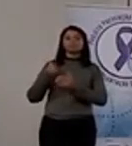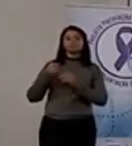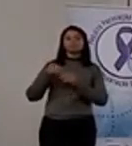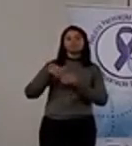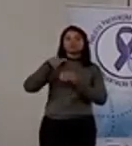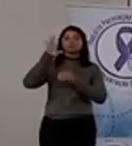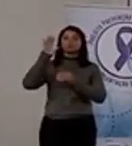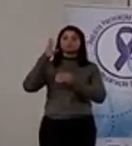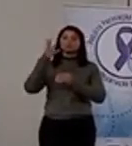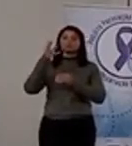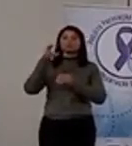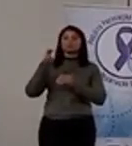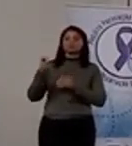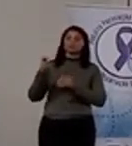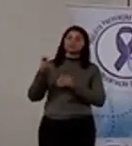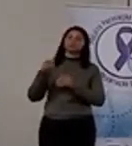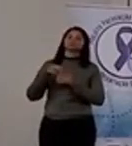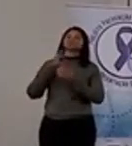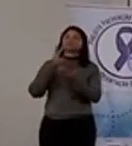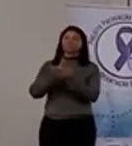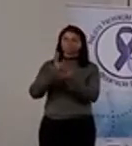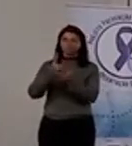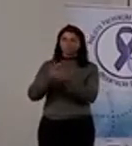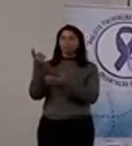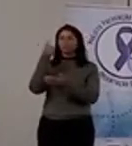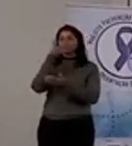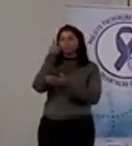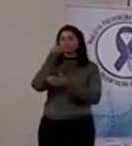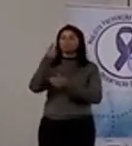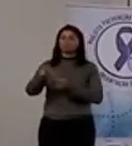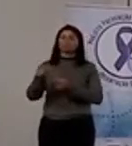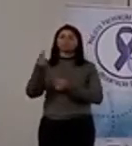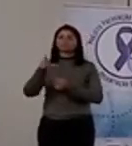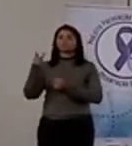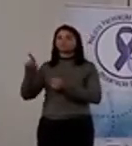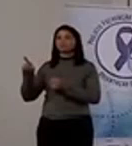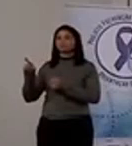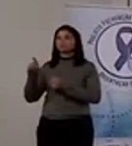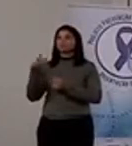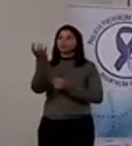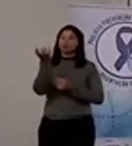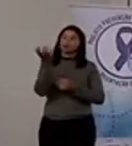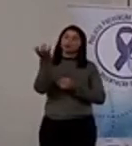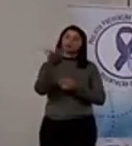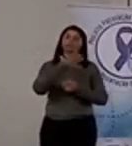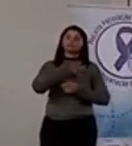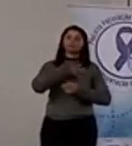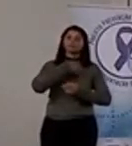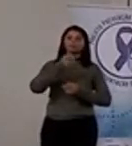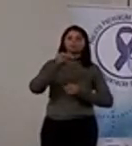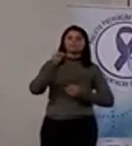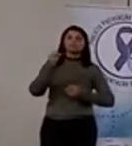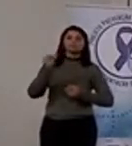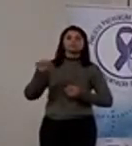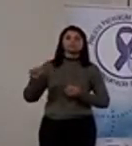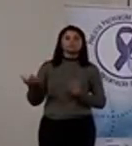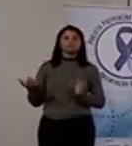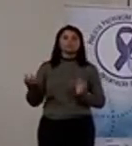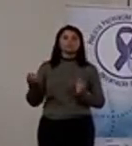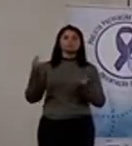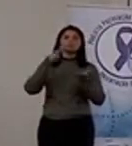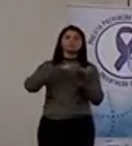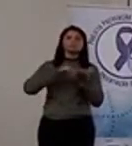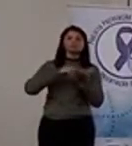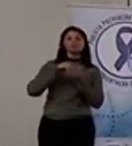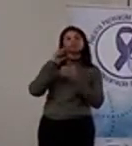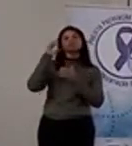vai ficando um mecanismo cada vez mais frequente. Então, só para lembrar, querem ter filhos, digamos, por métodos